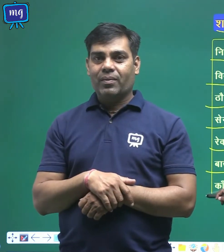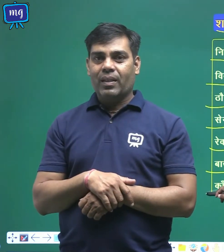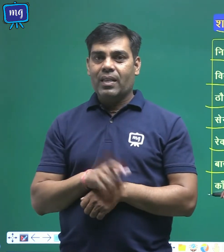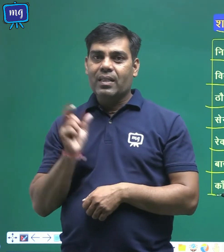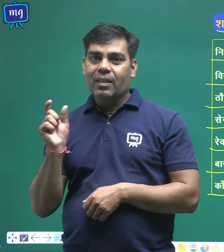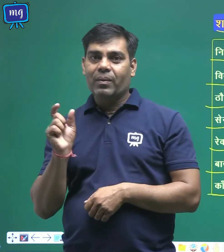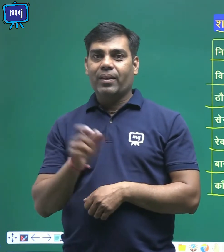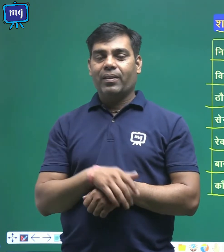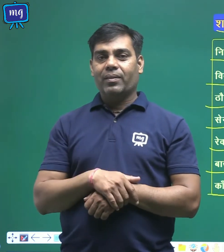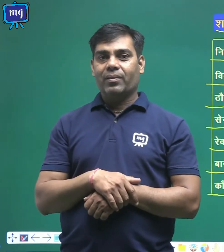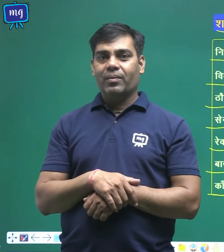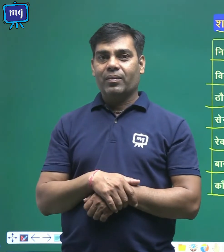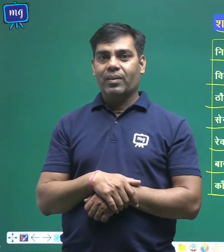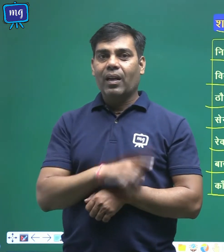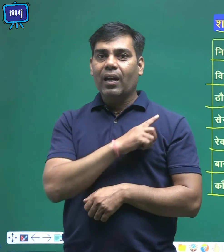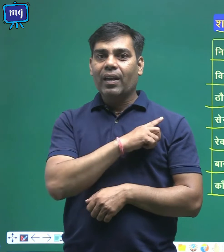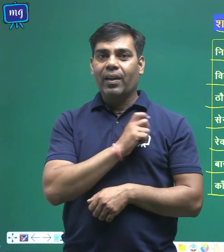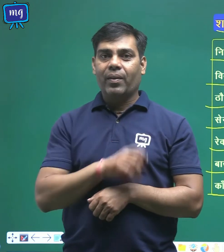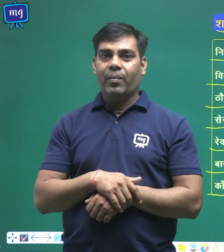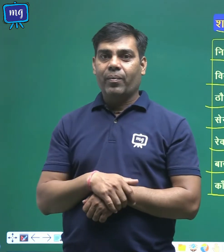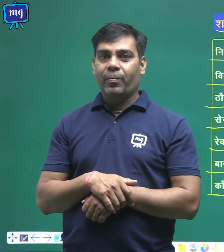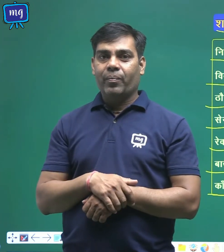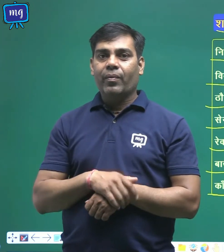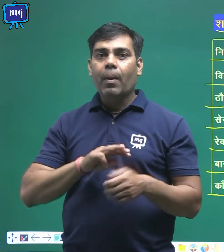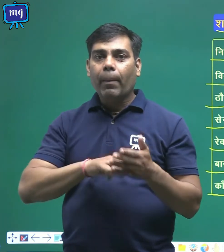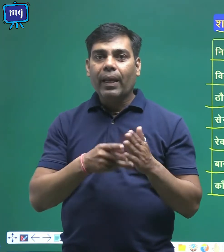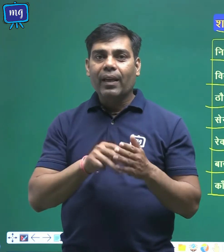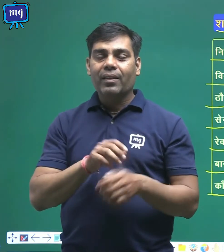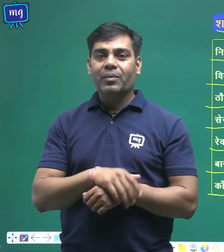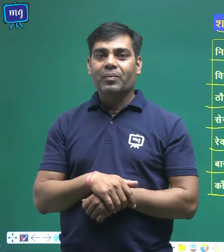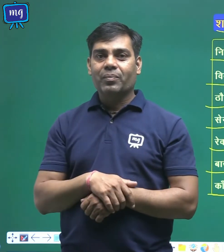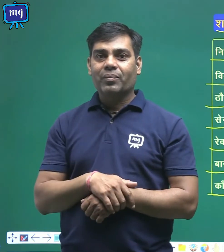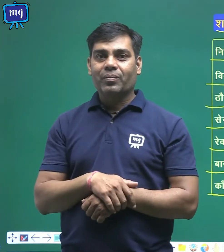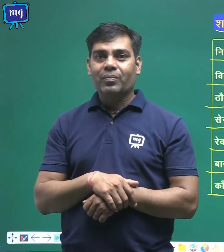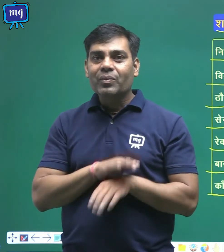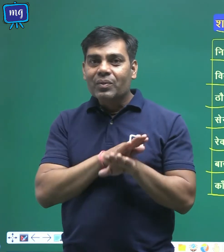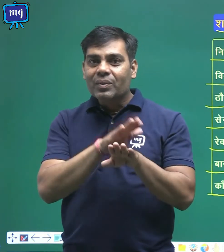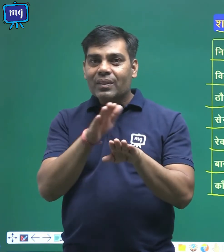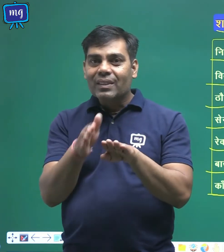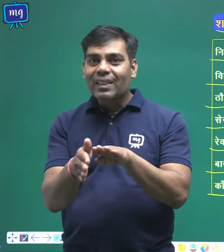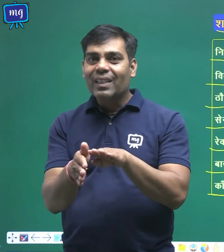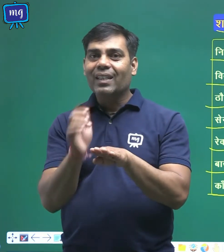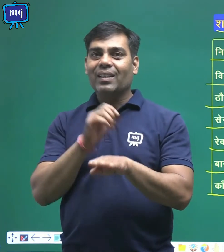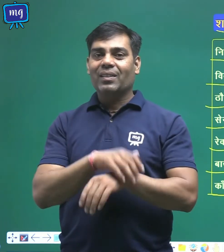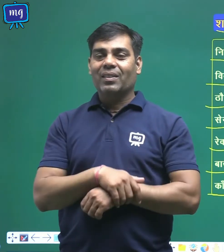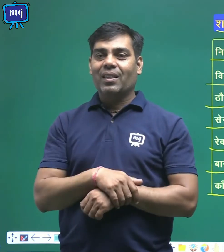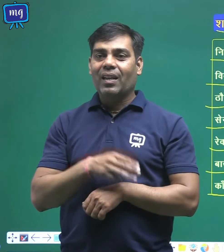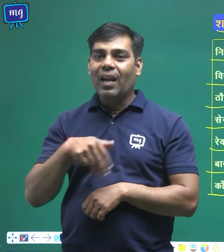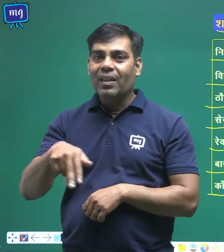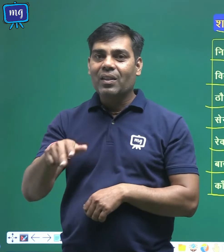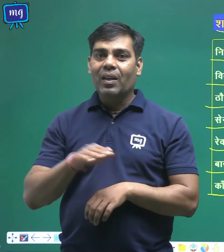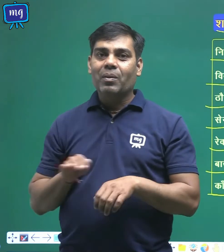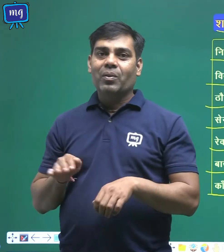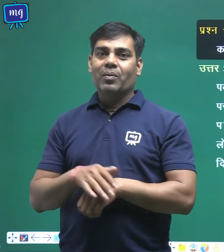शब्द है कांठे, अर्थ है किनारे। आगे चले